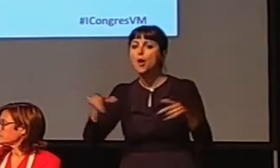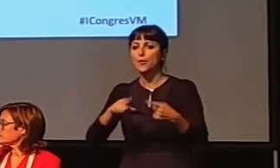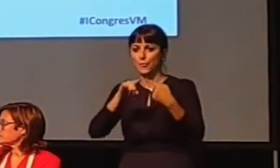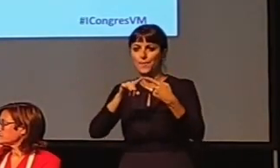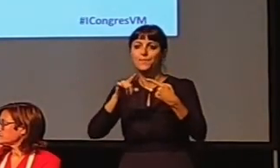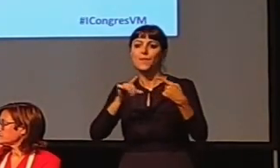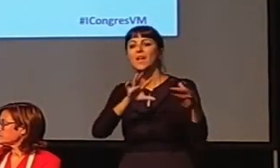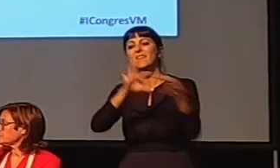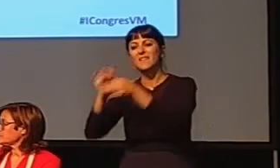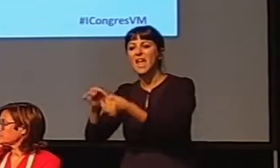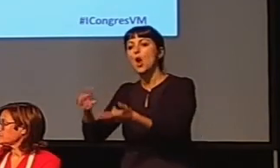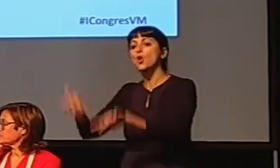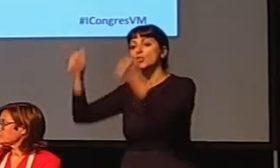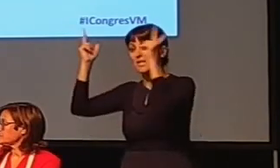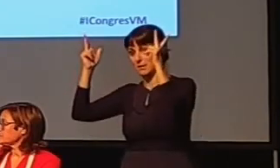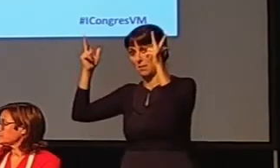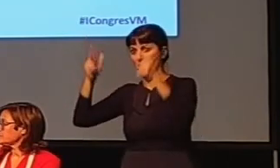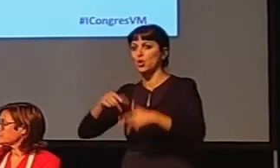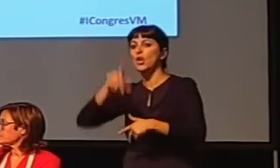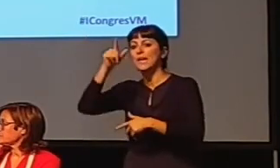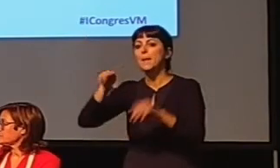con el consentimiento y el marco